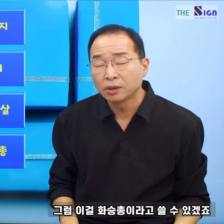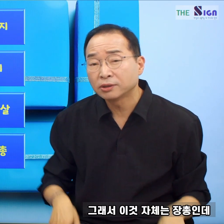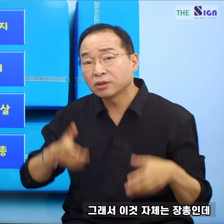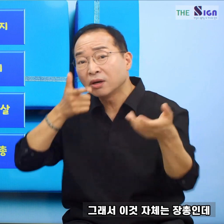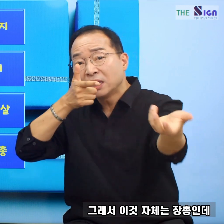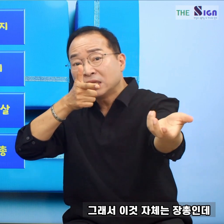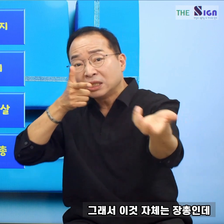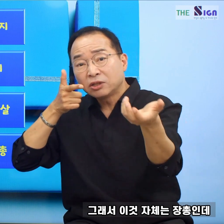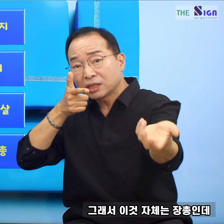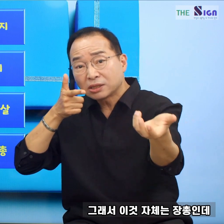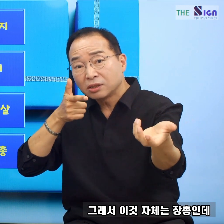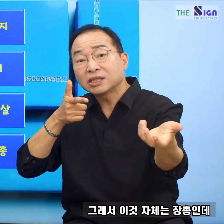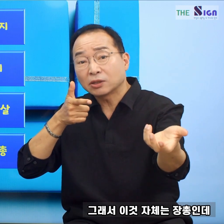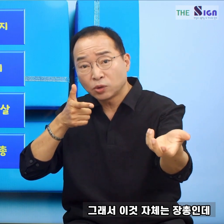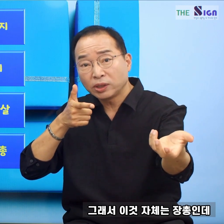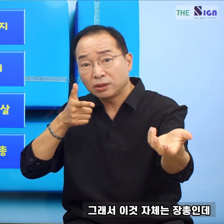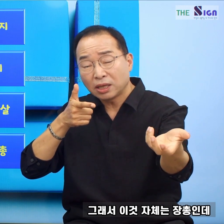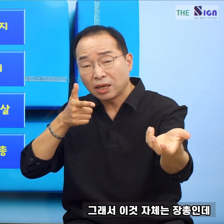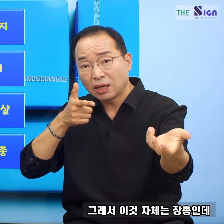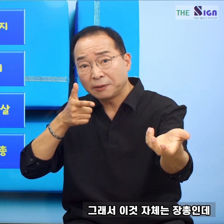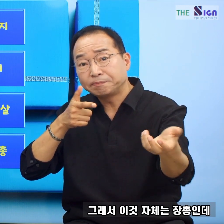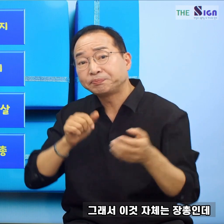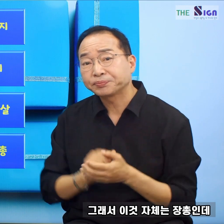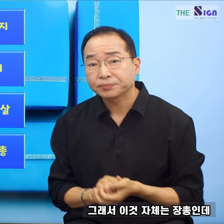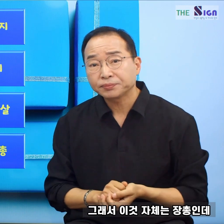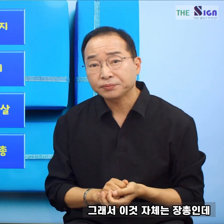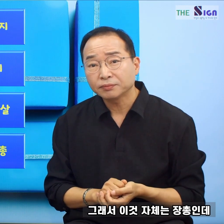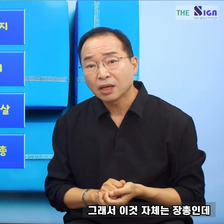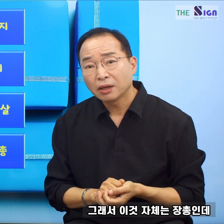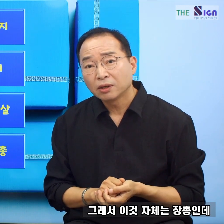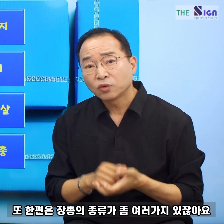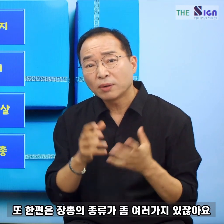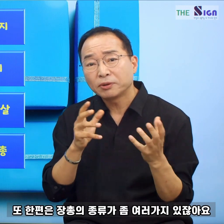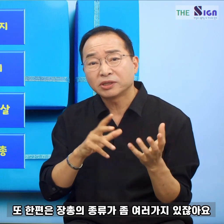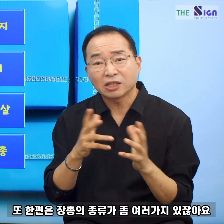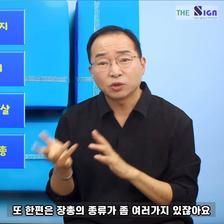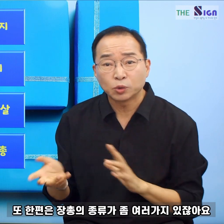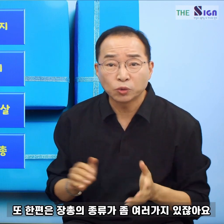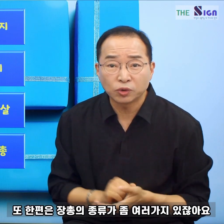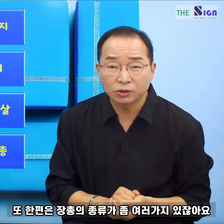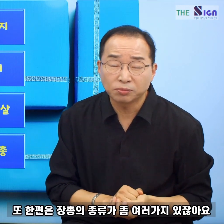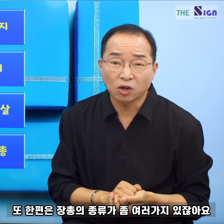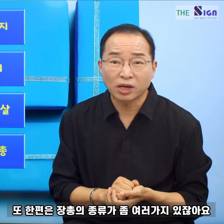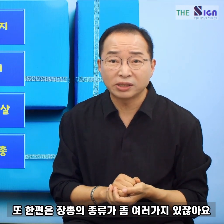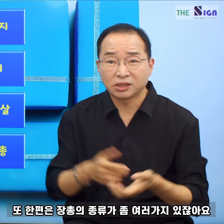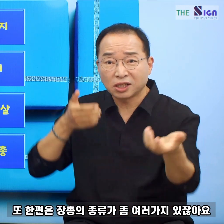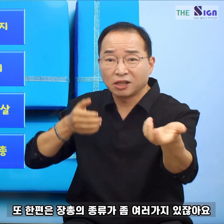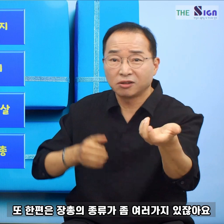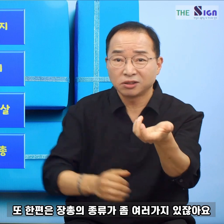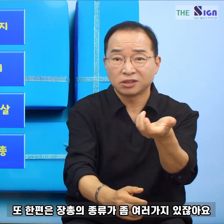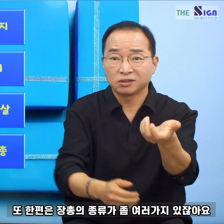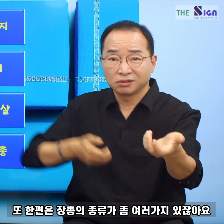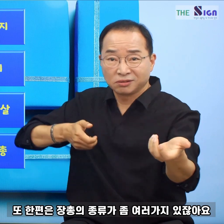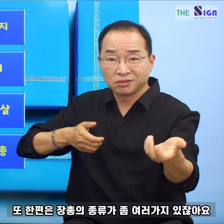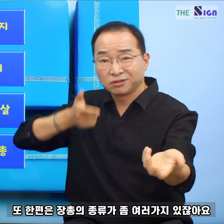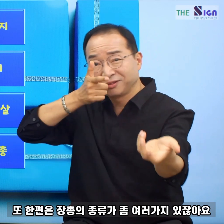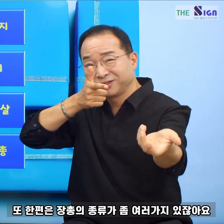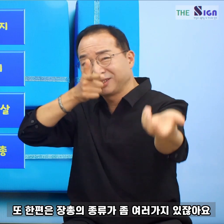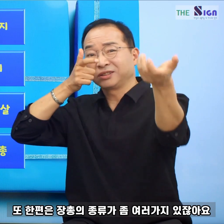그래서 이거 자체는 장총인데 또 한편은 장총의 종류가 좀 여러 가지 있잖아요.